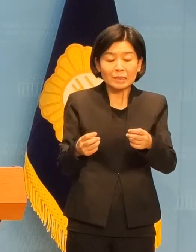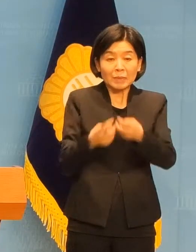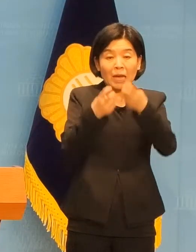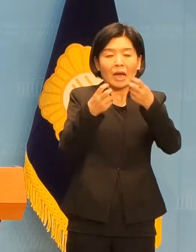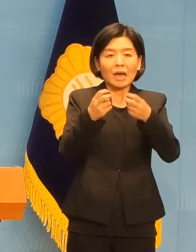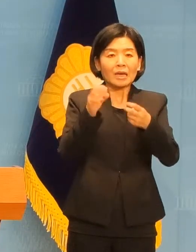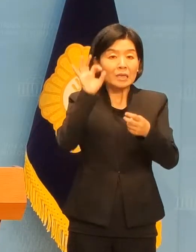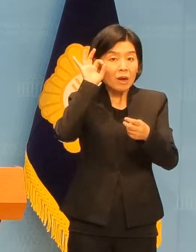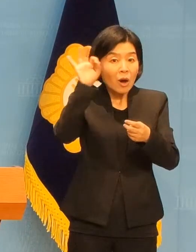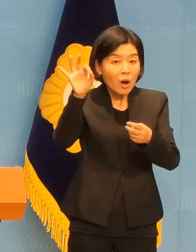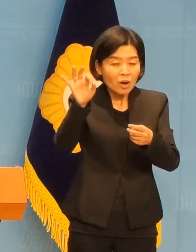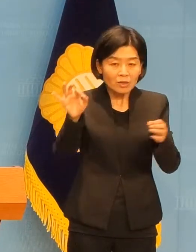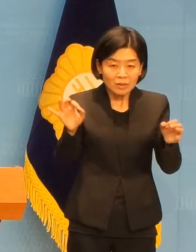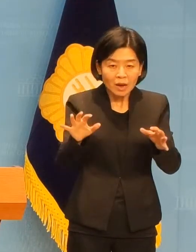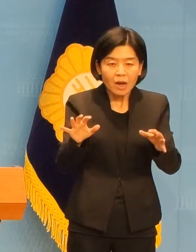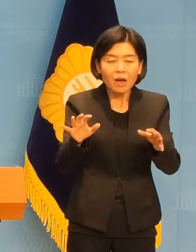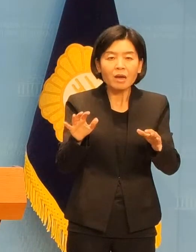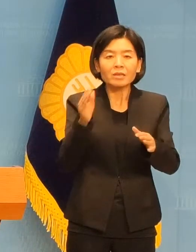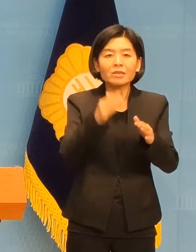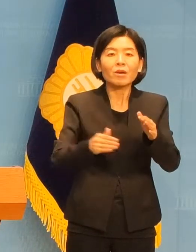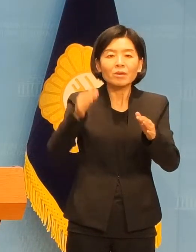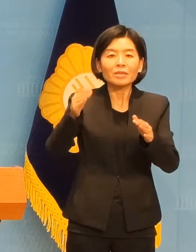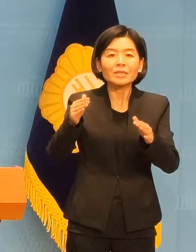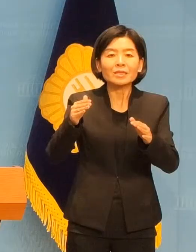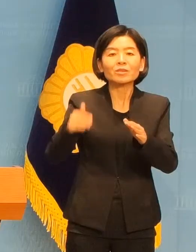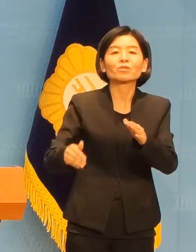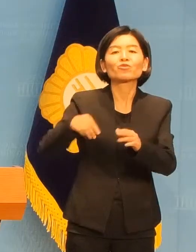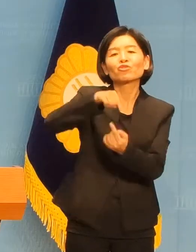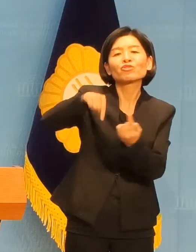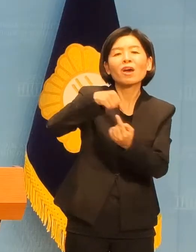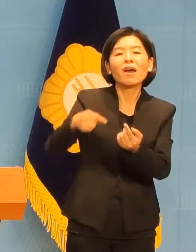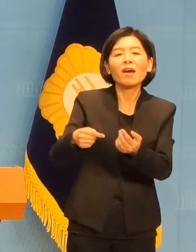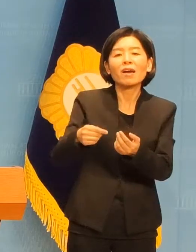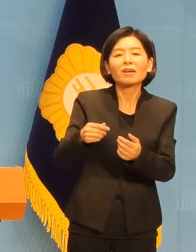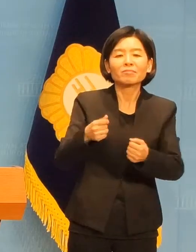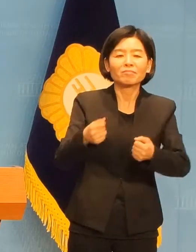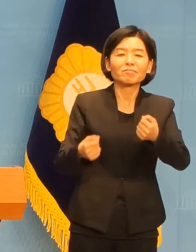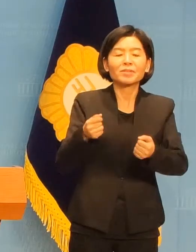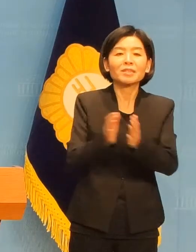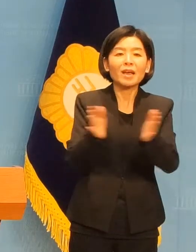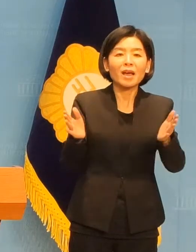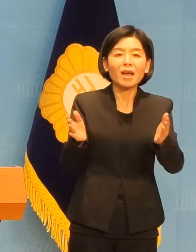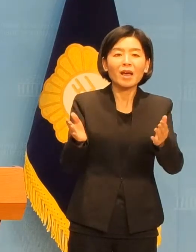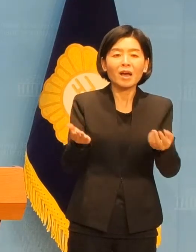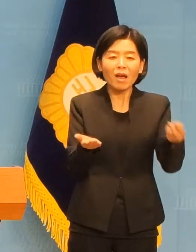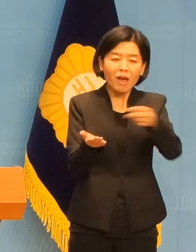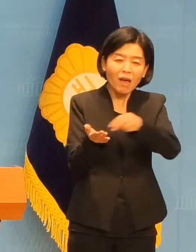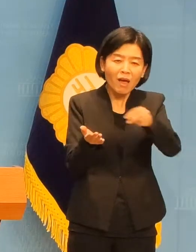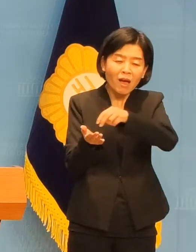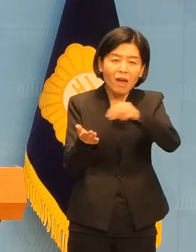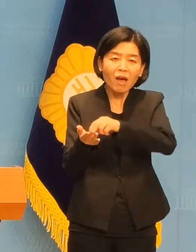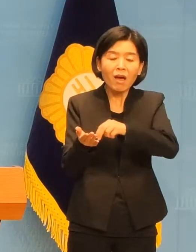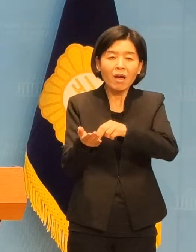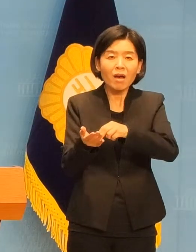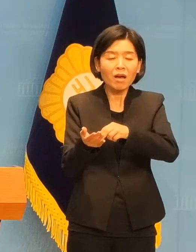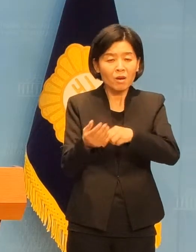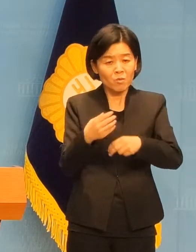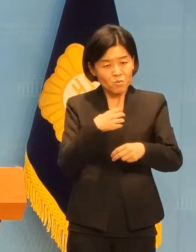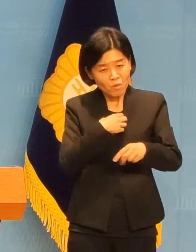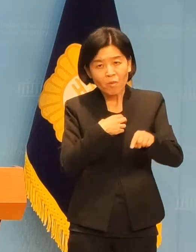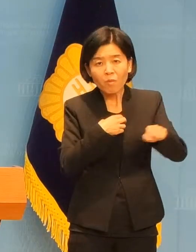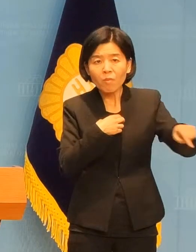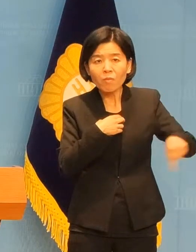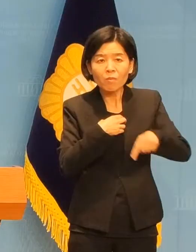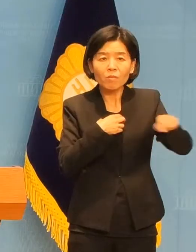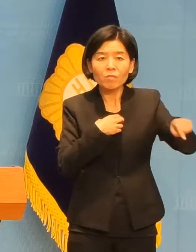만에 한강버스 정식 운항에 투입되어 수많은 승객을 태우는 것 아닙니까? 수많은